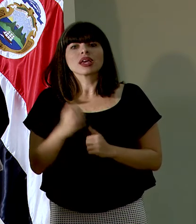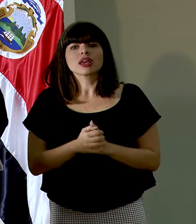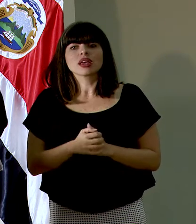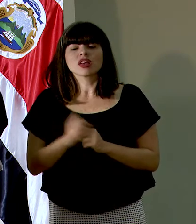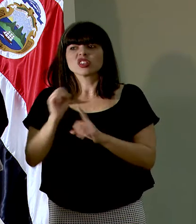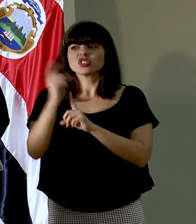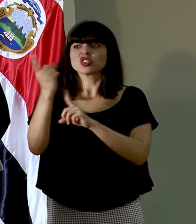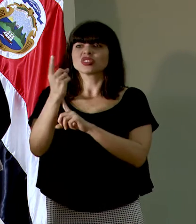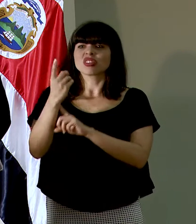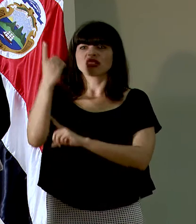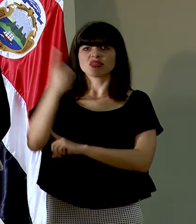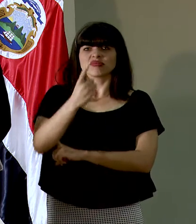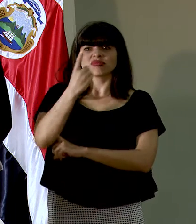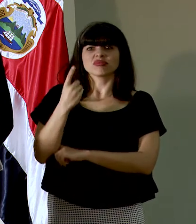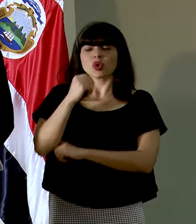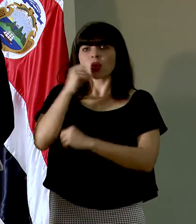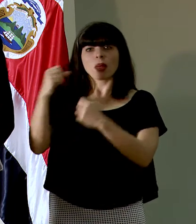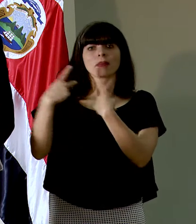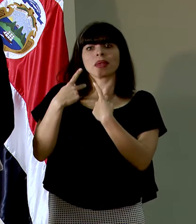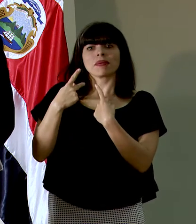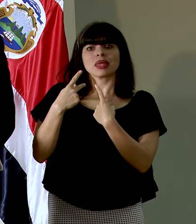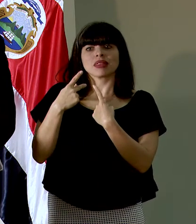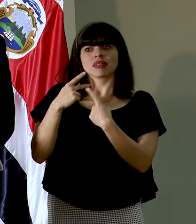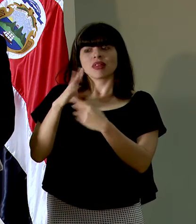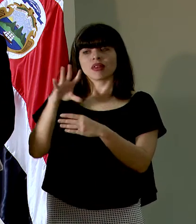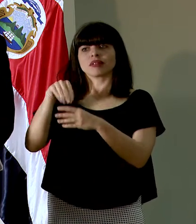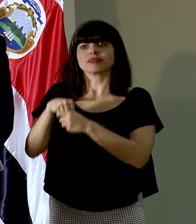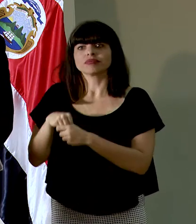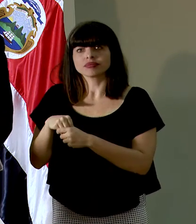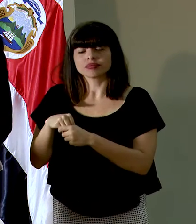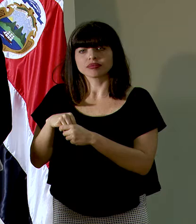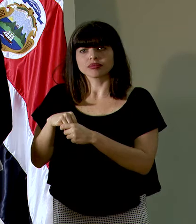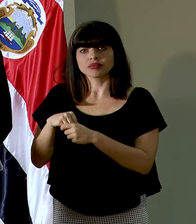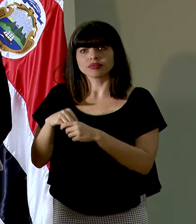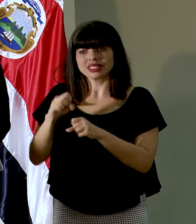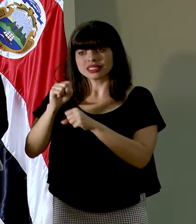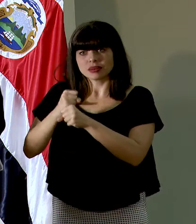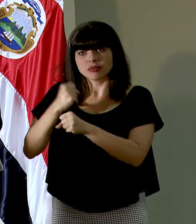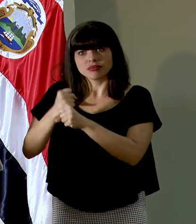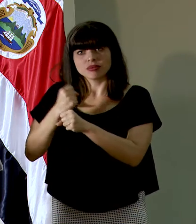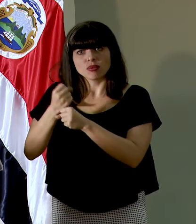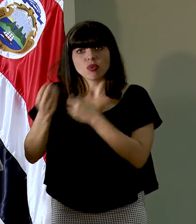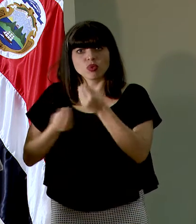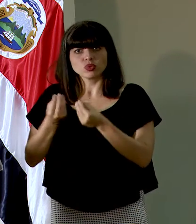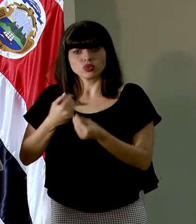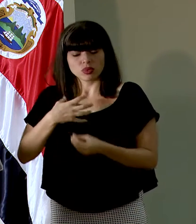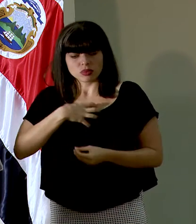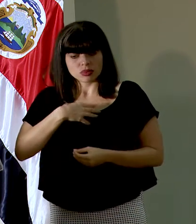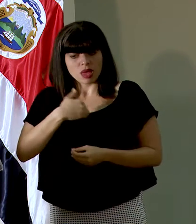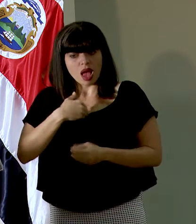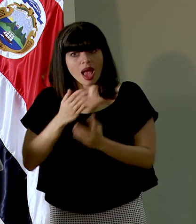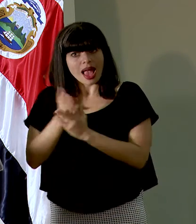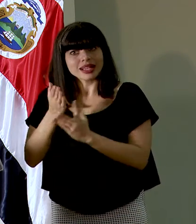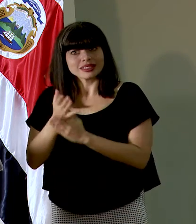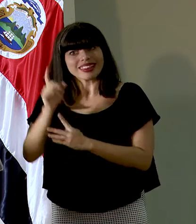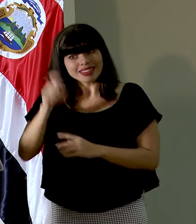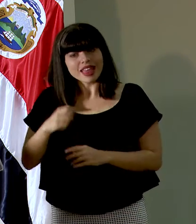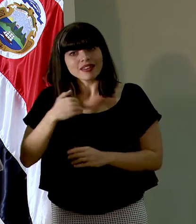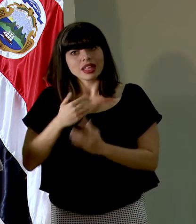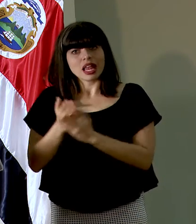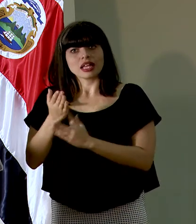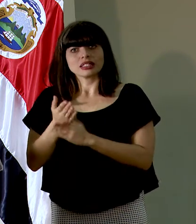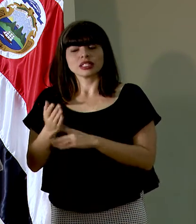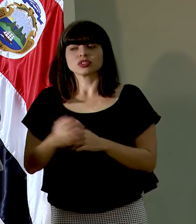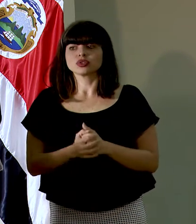porque la sociedad la discriminó y no le permitió incorporarse a los sistemas productivos a los que tiene acceso, debería de tener acceso.